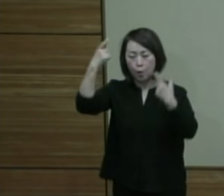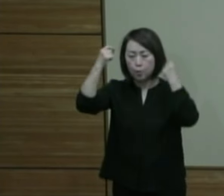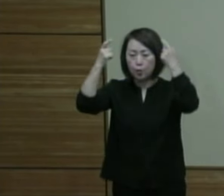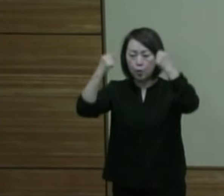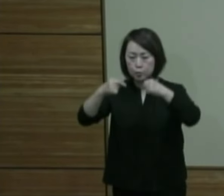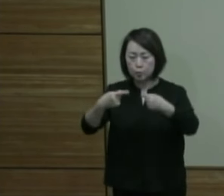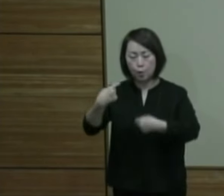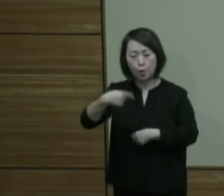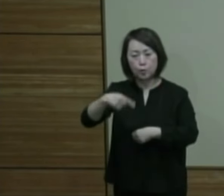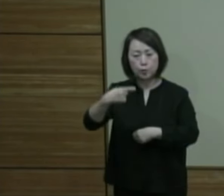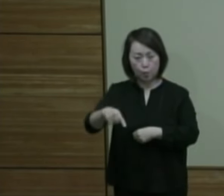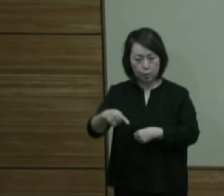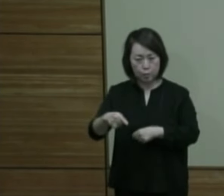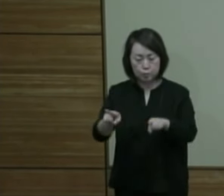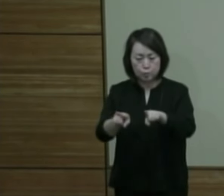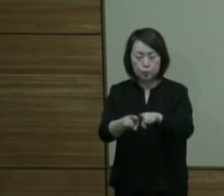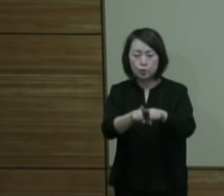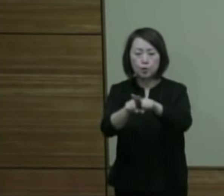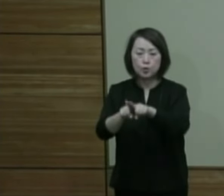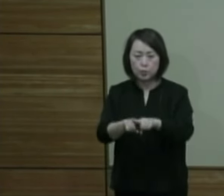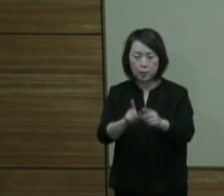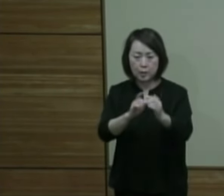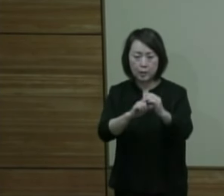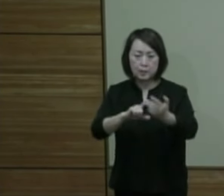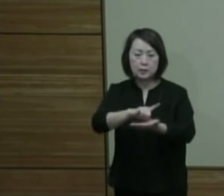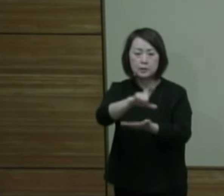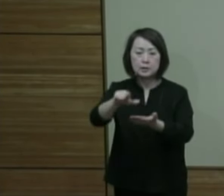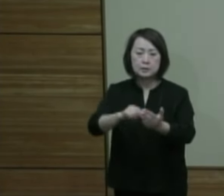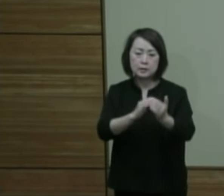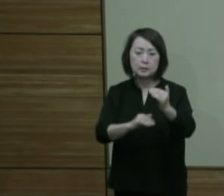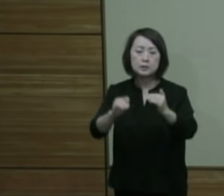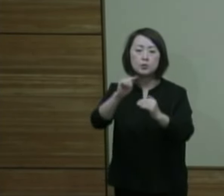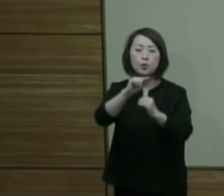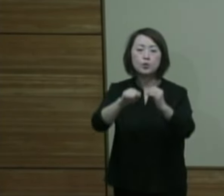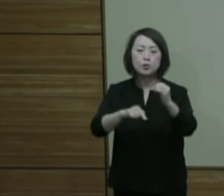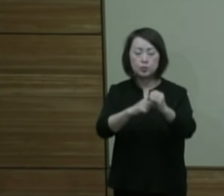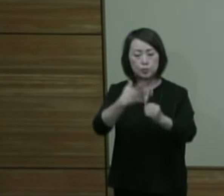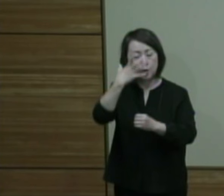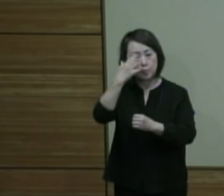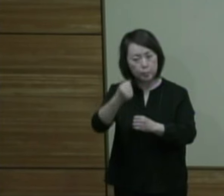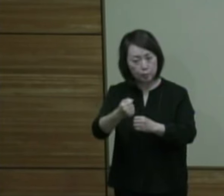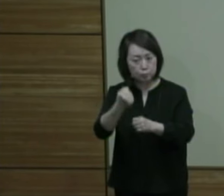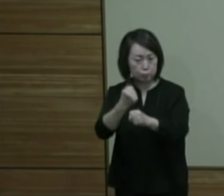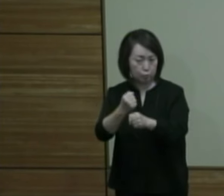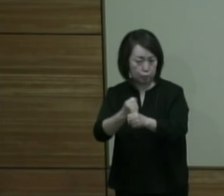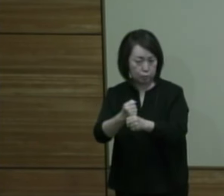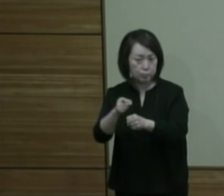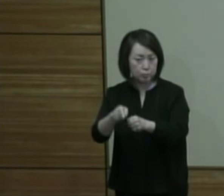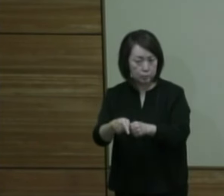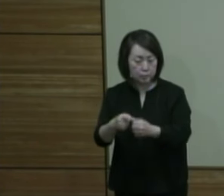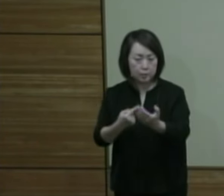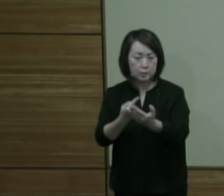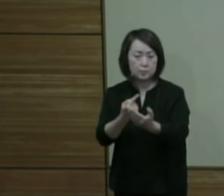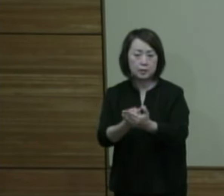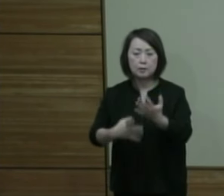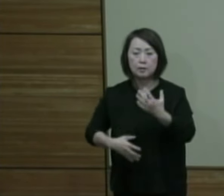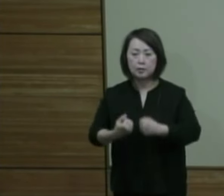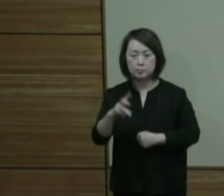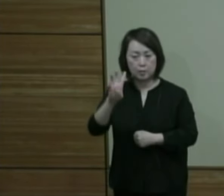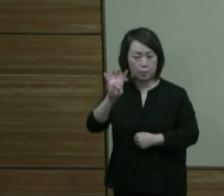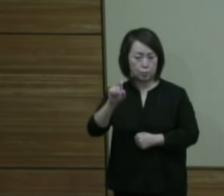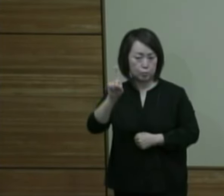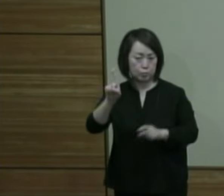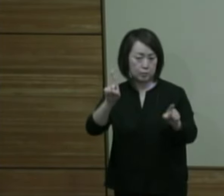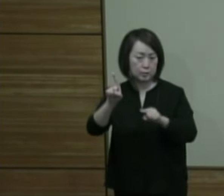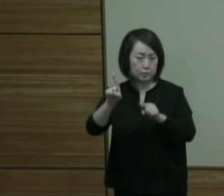と、振興局の地域魅力創出プロジェクトの件ですが、参加学生先ほど41名と知事から説明あったん